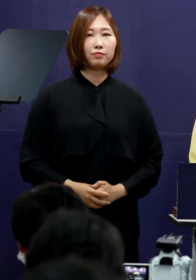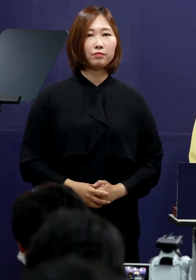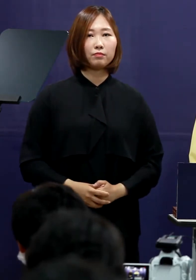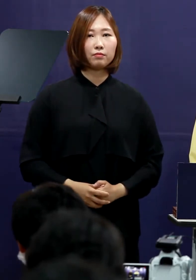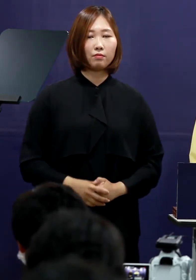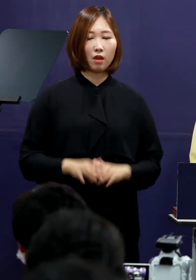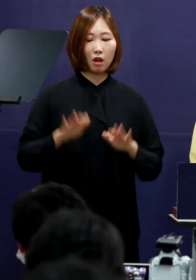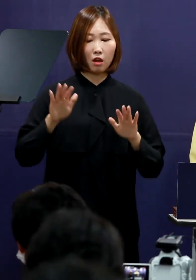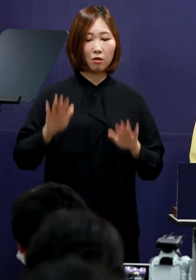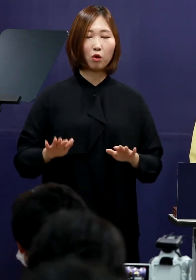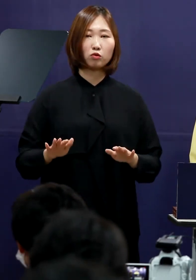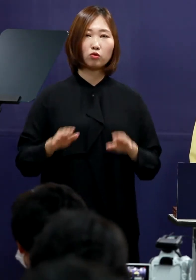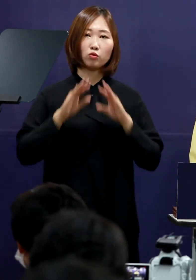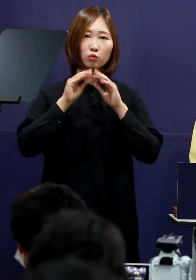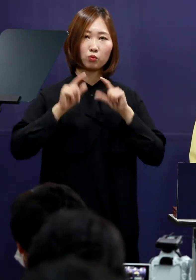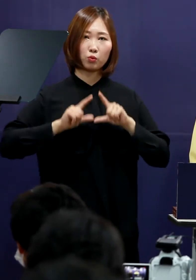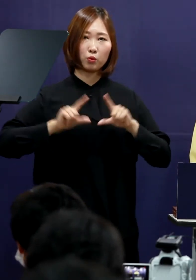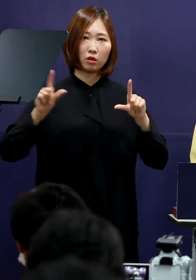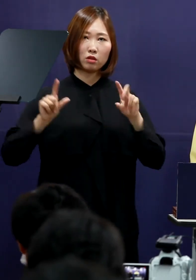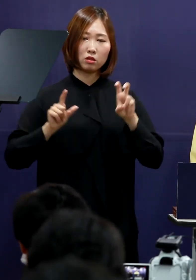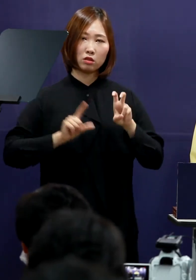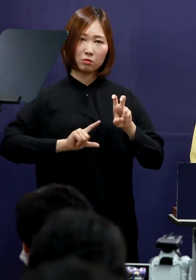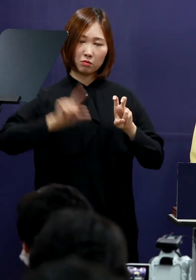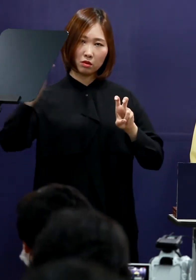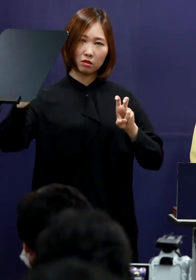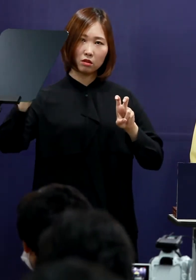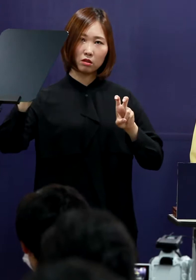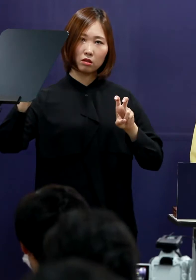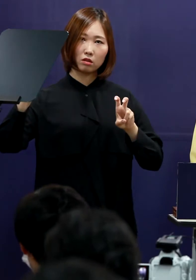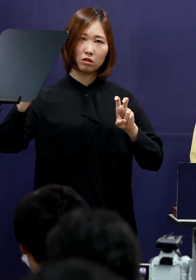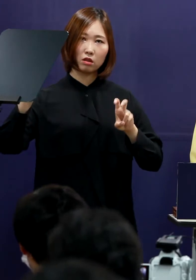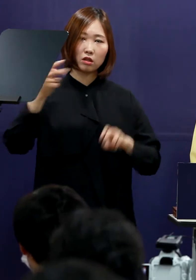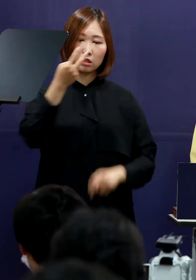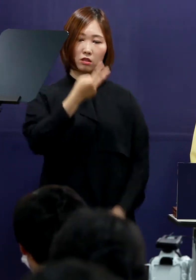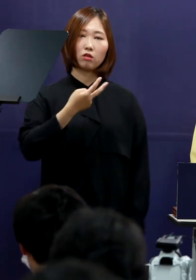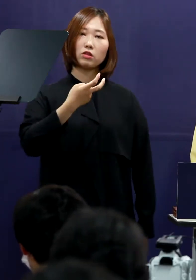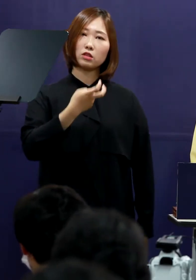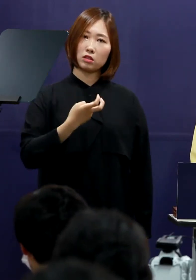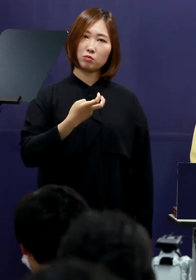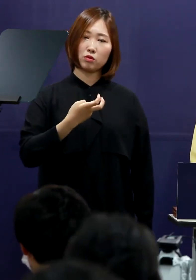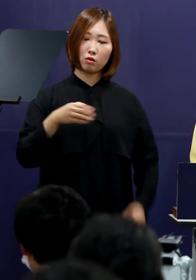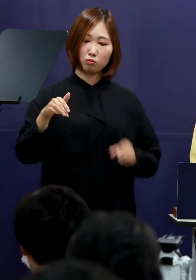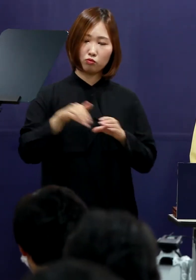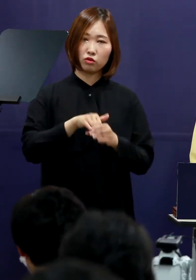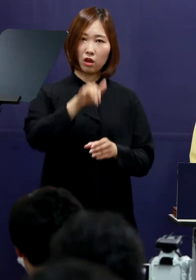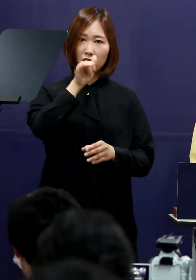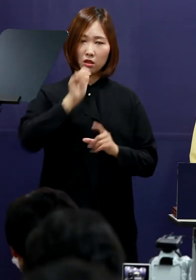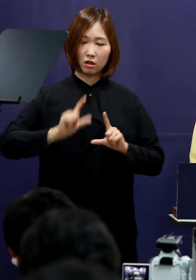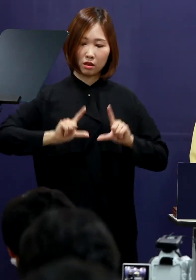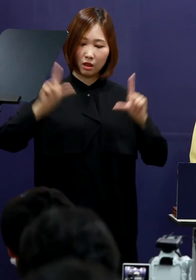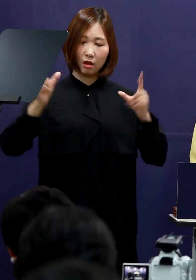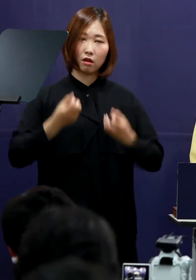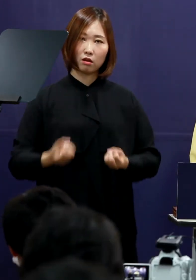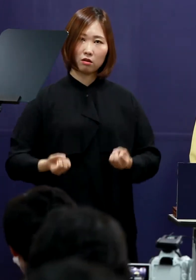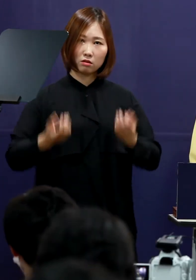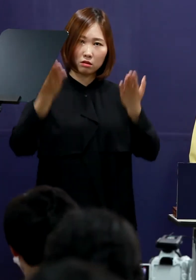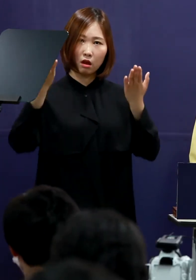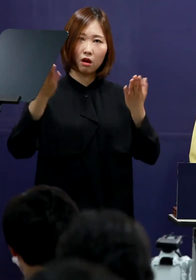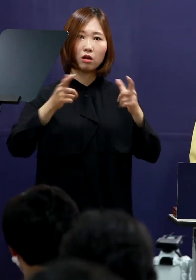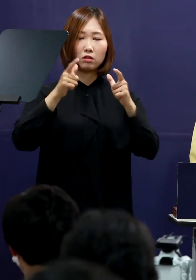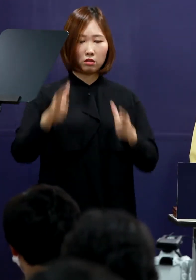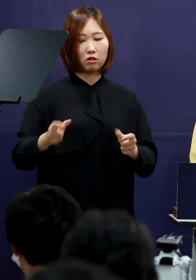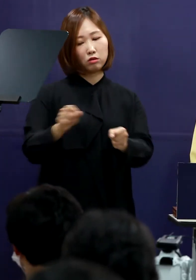이번 주 토요일 20일에 열릴 예정이던 2020년 문화가 있는 날 행사 지역